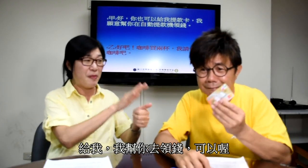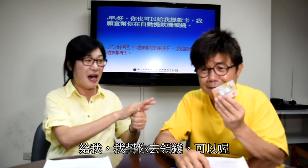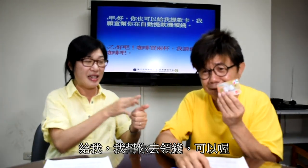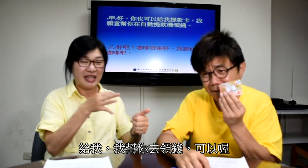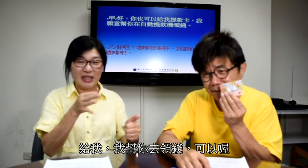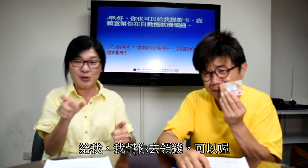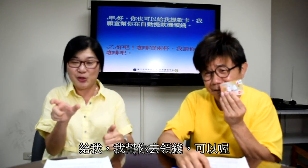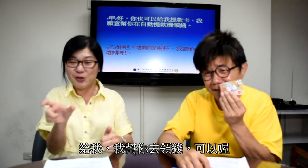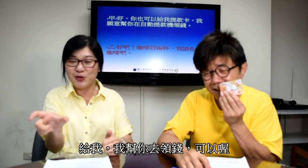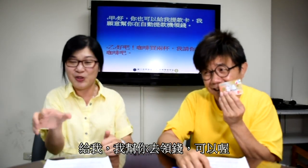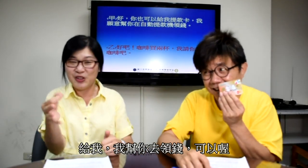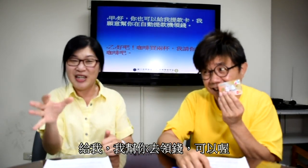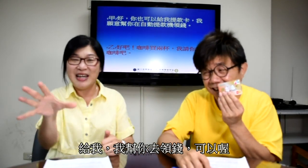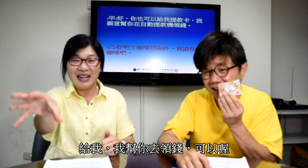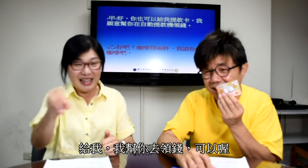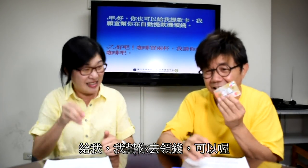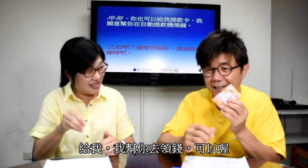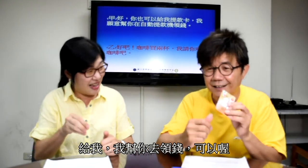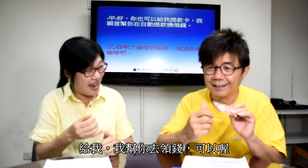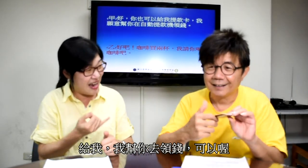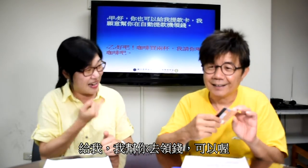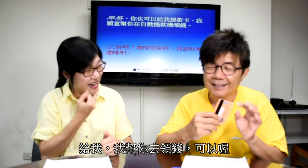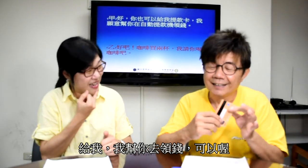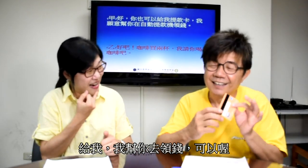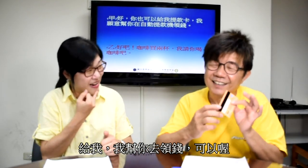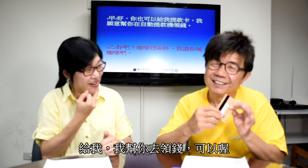你去领钱，可以哦。